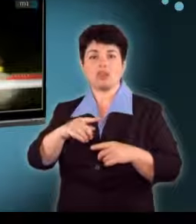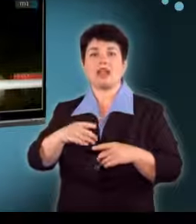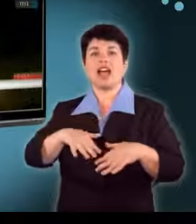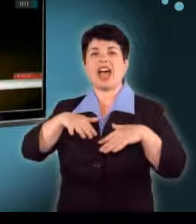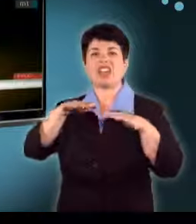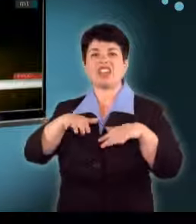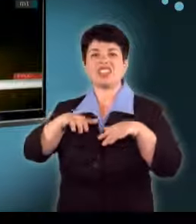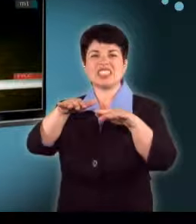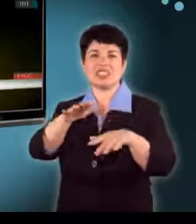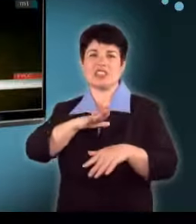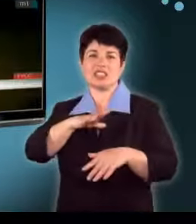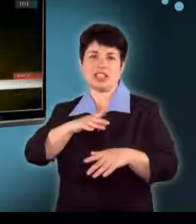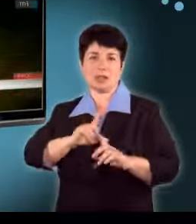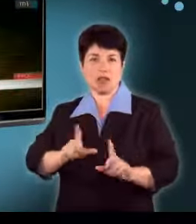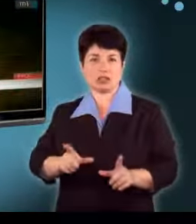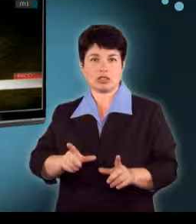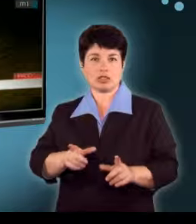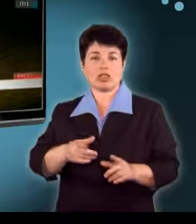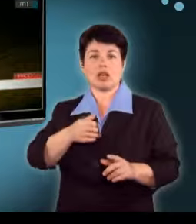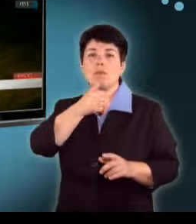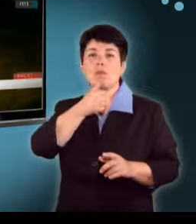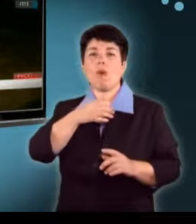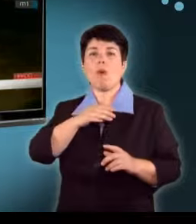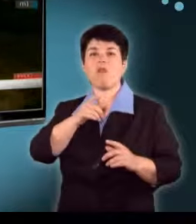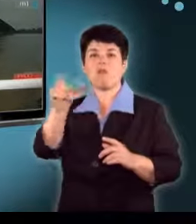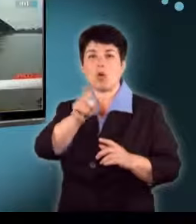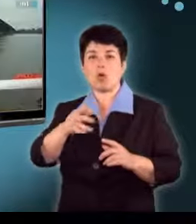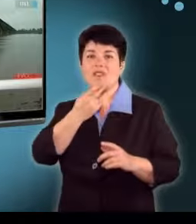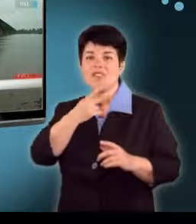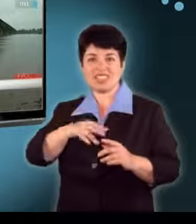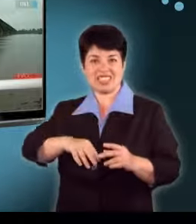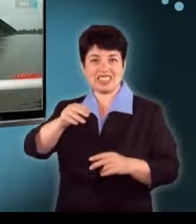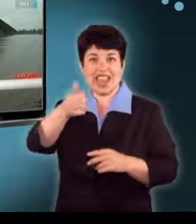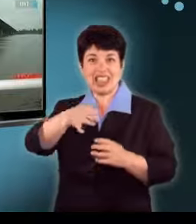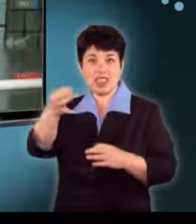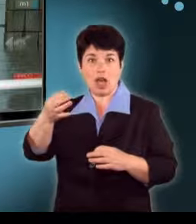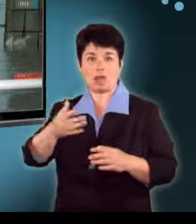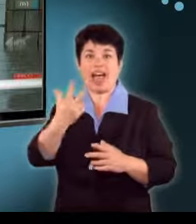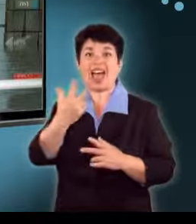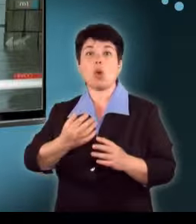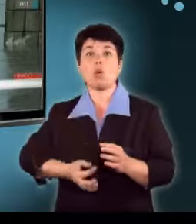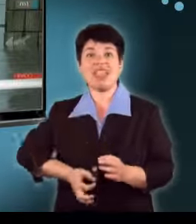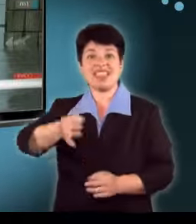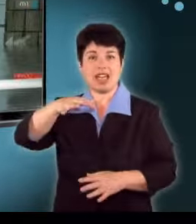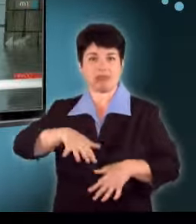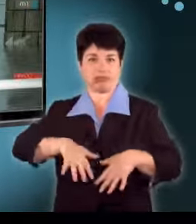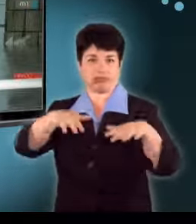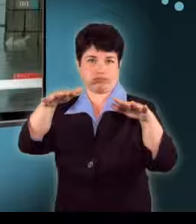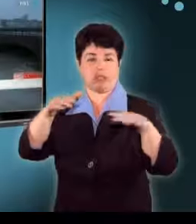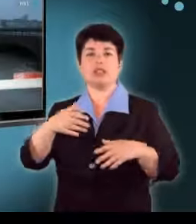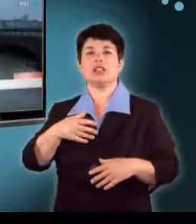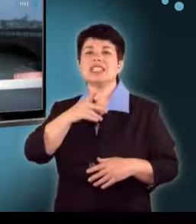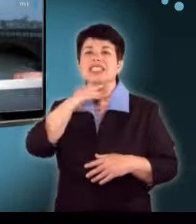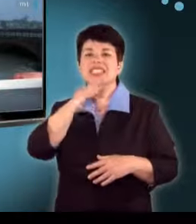Po folyó vízszintje egy nap alatt 3 métert emelkedett. Szicília környékén eközben a viharos szél okoz gondot, a